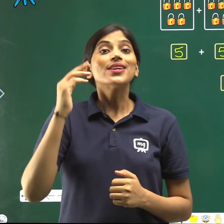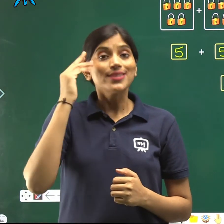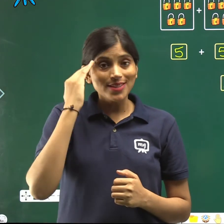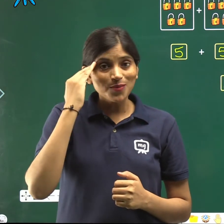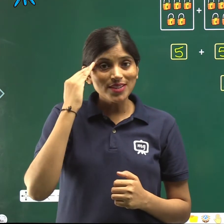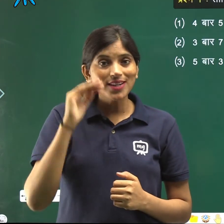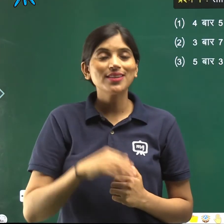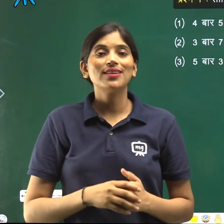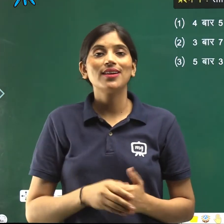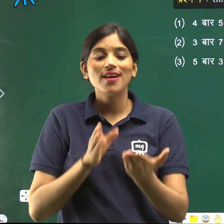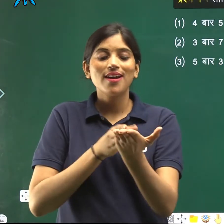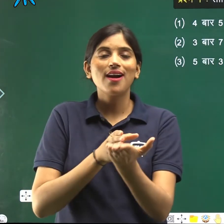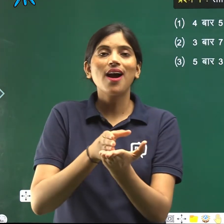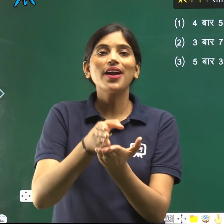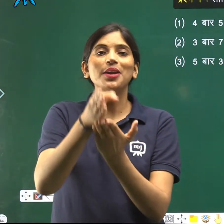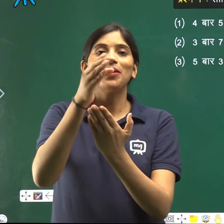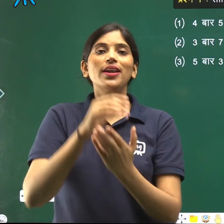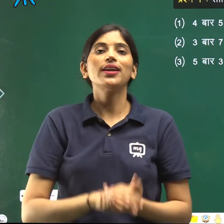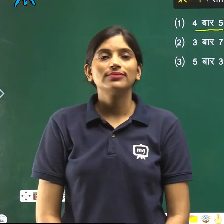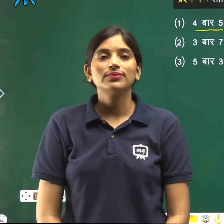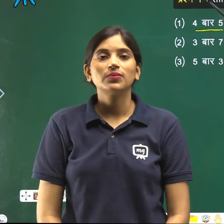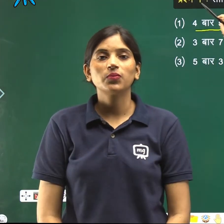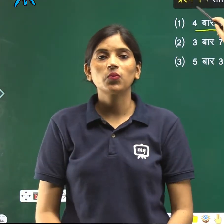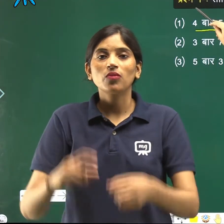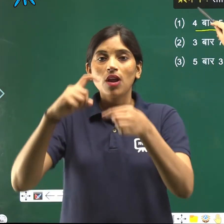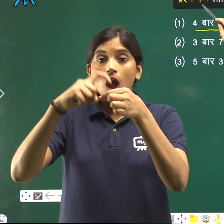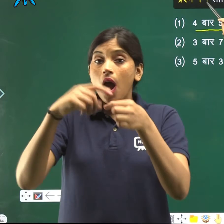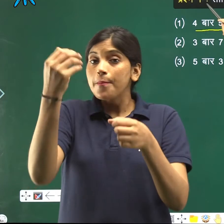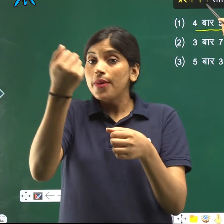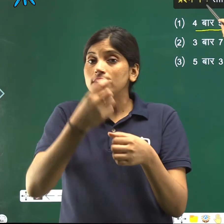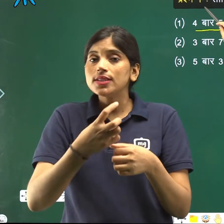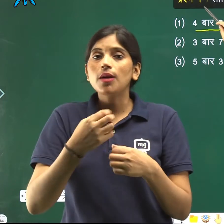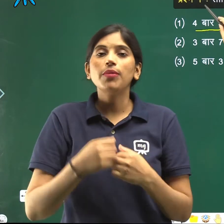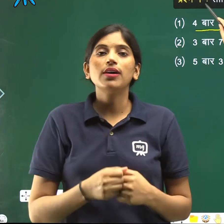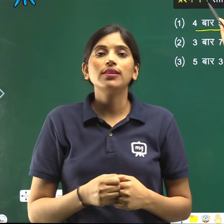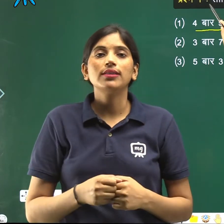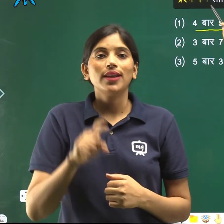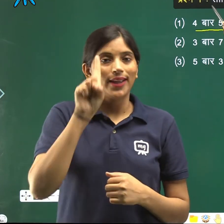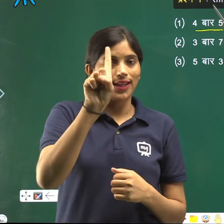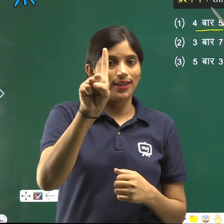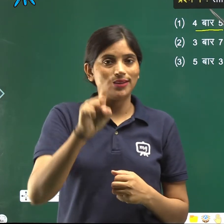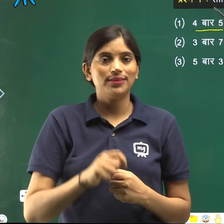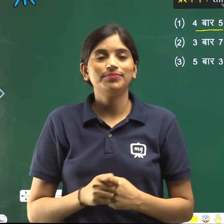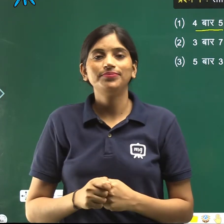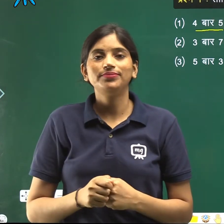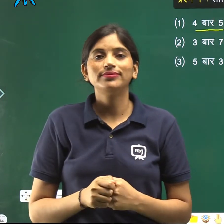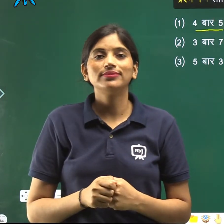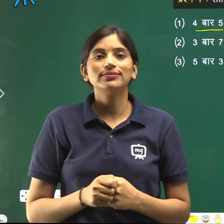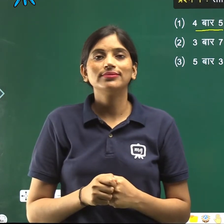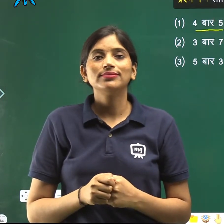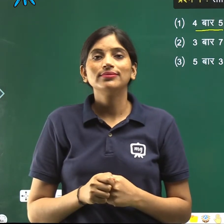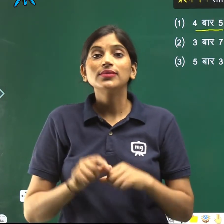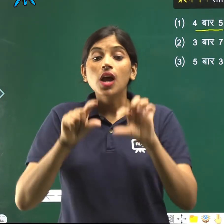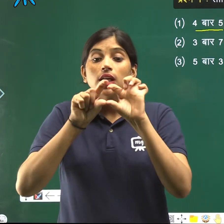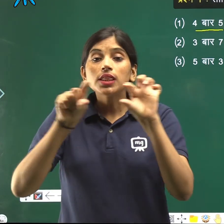समझे? आगे बढ़े। प्रश्न नंबर 1,